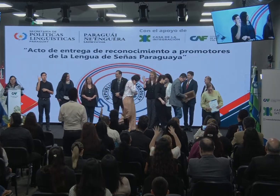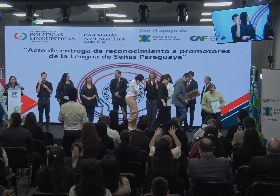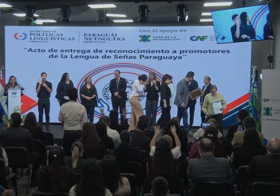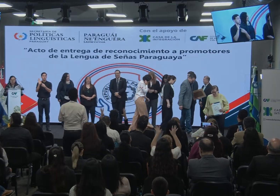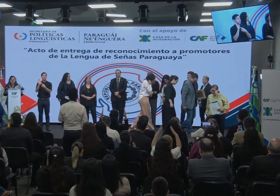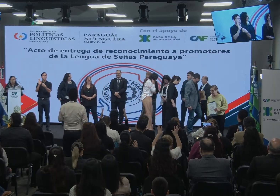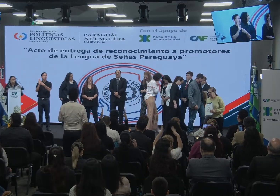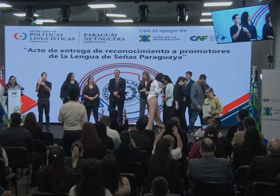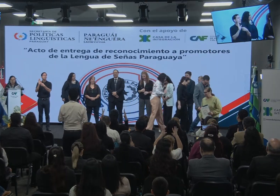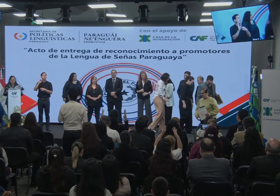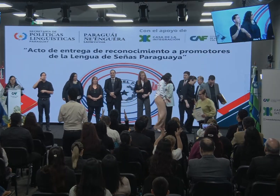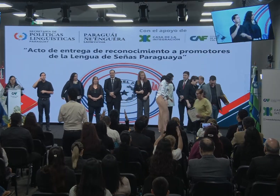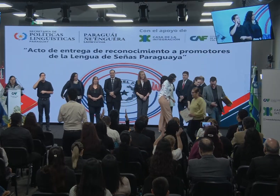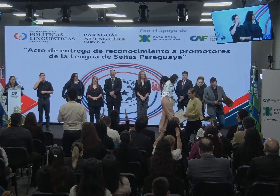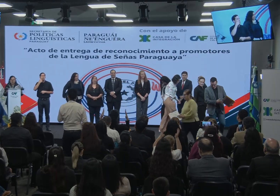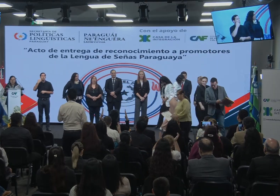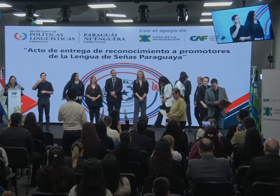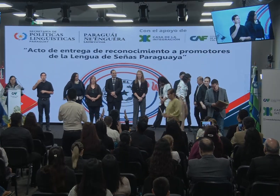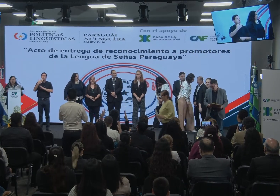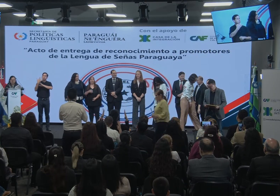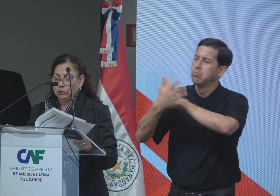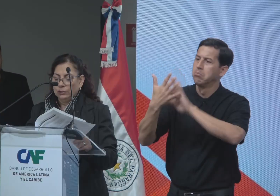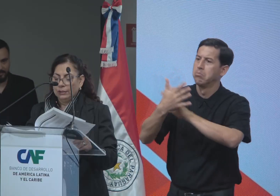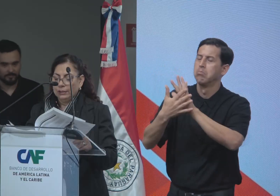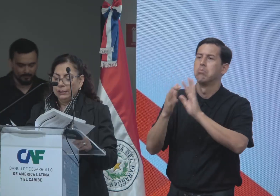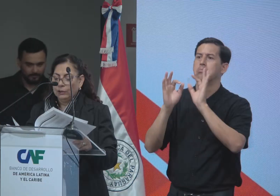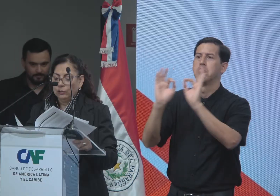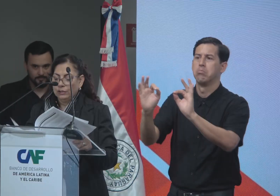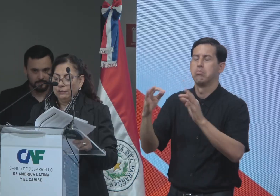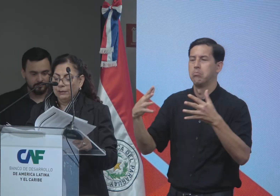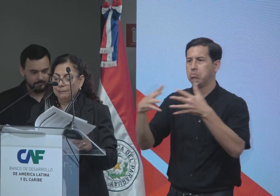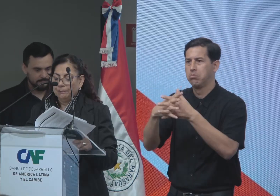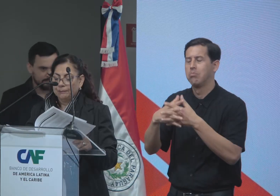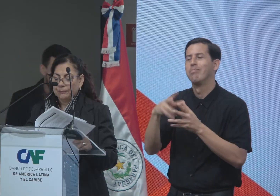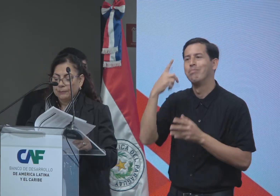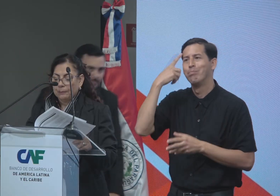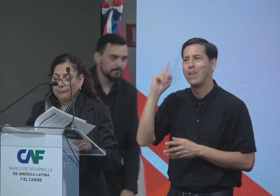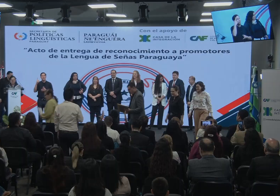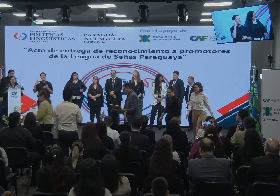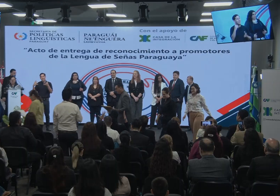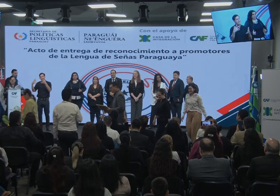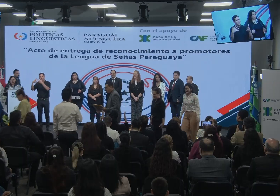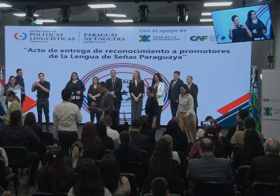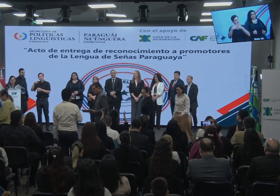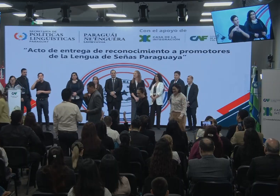que constituye un hito en la educación inclusiva.